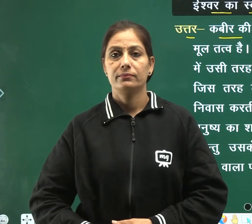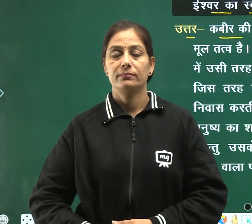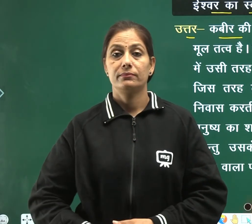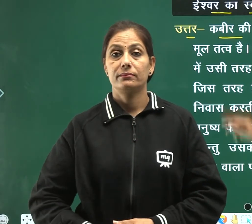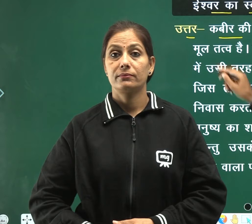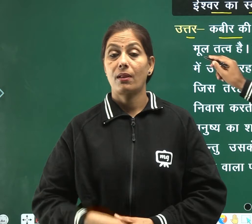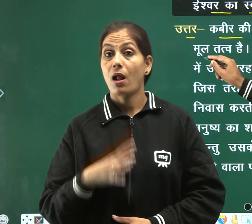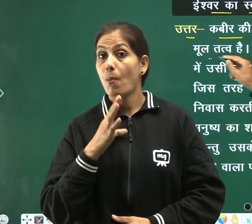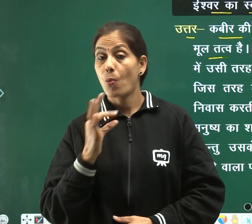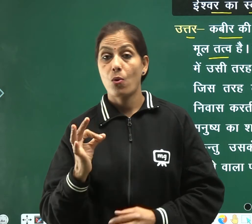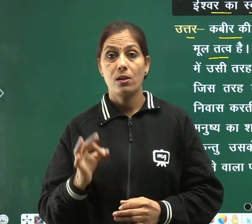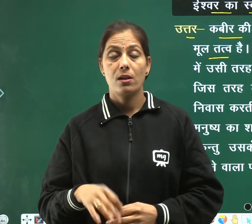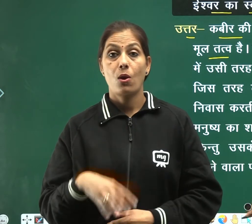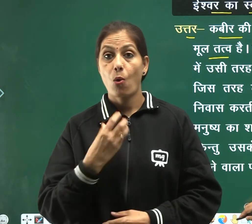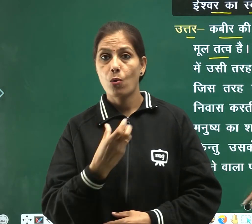मूल तत्व है।